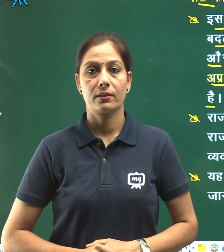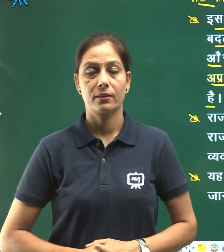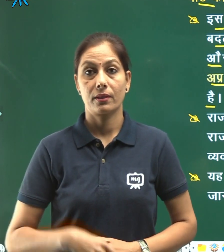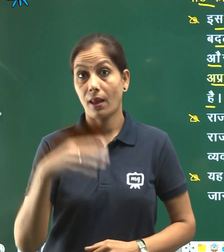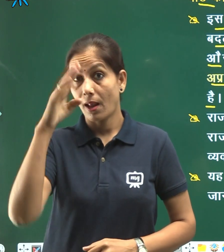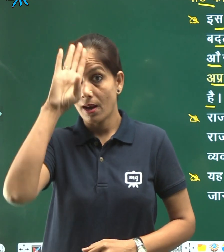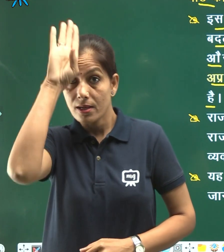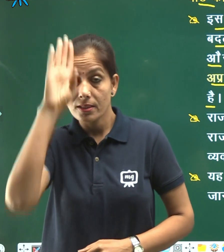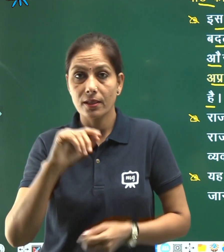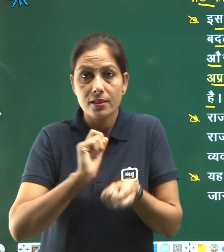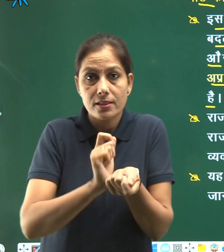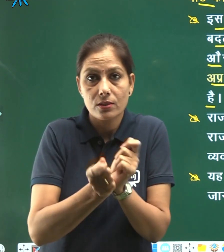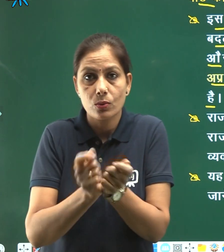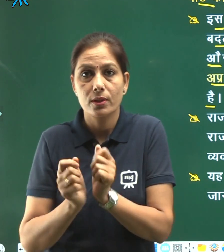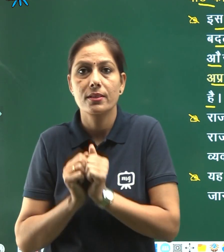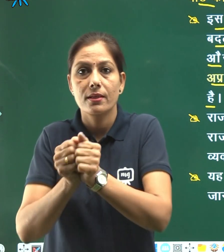राजा के बदलने के साथ